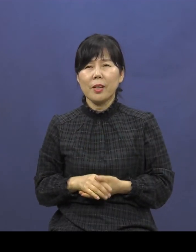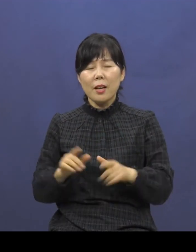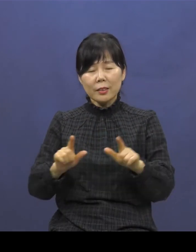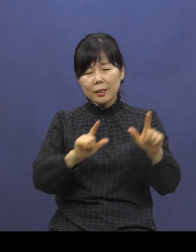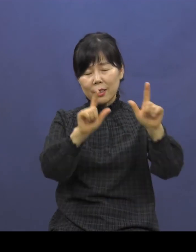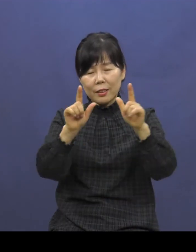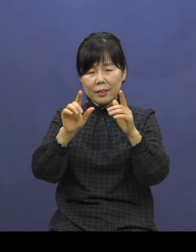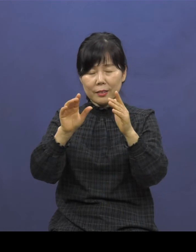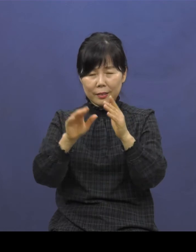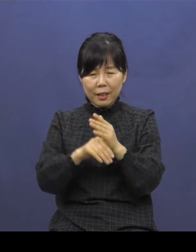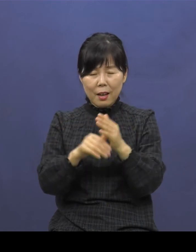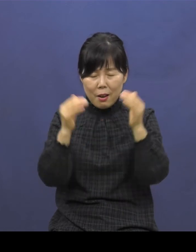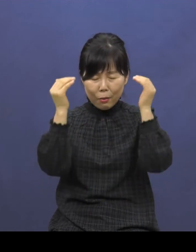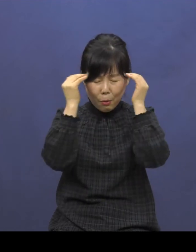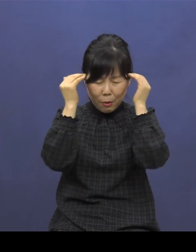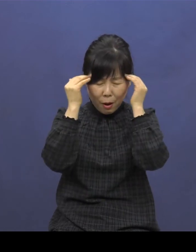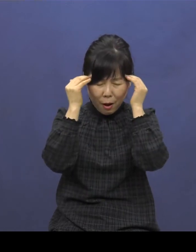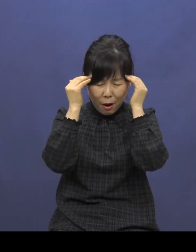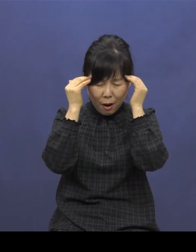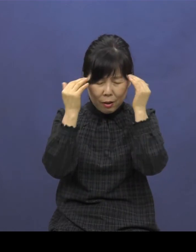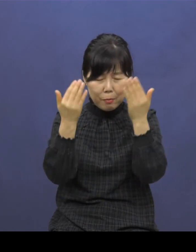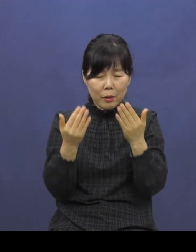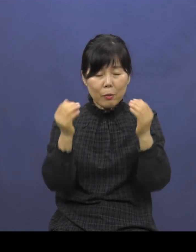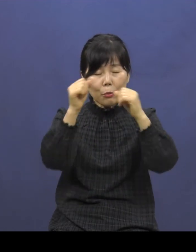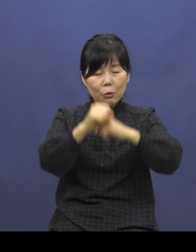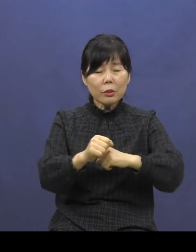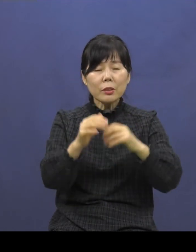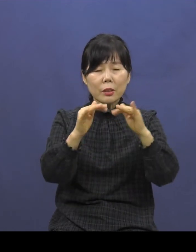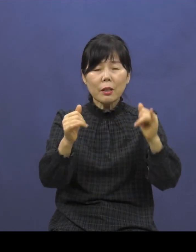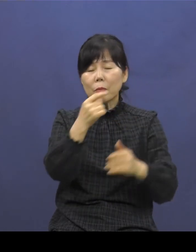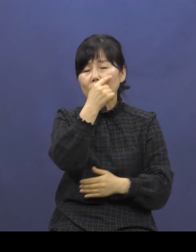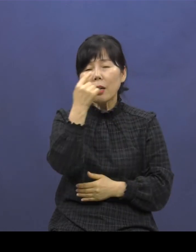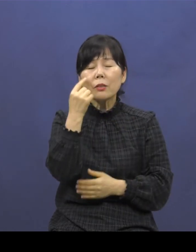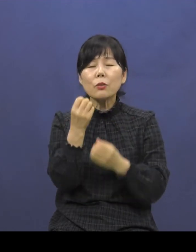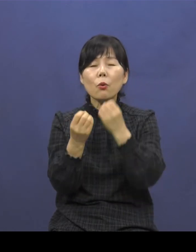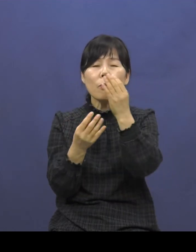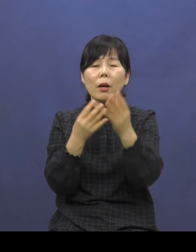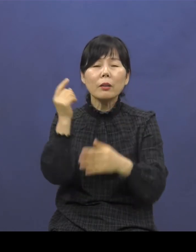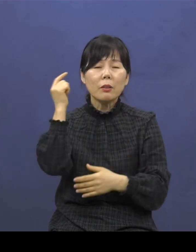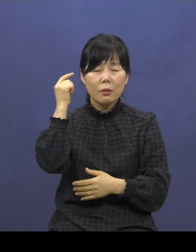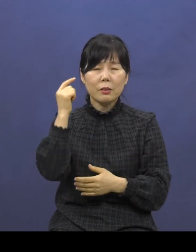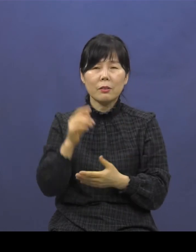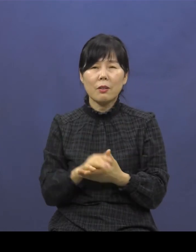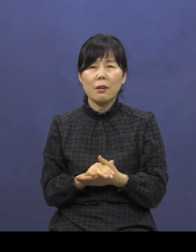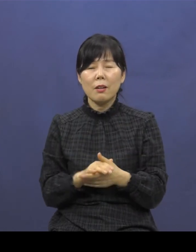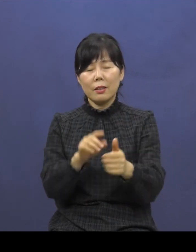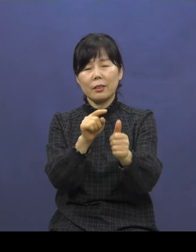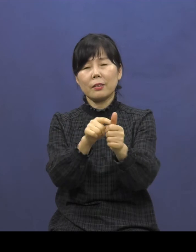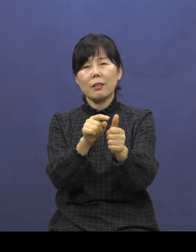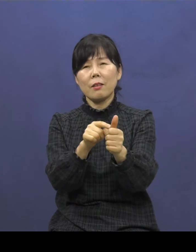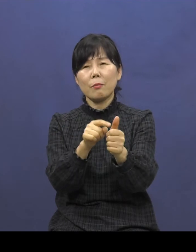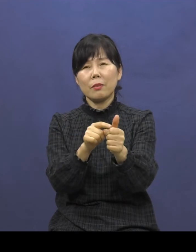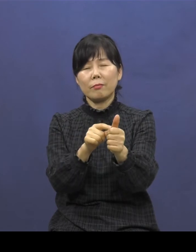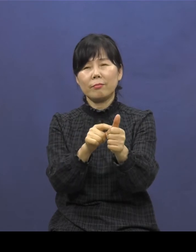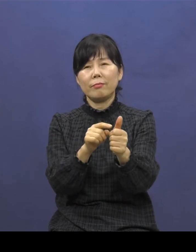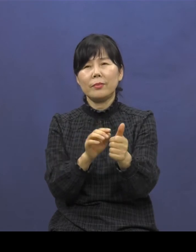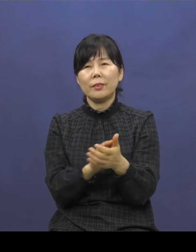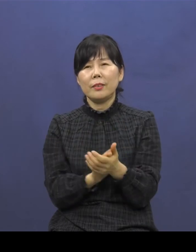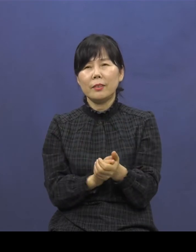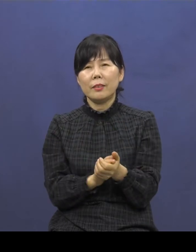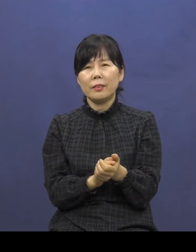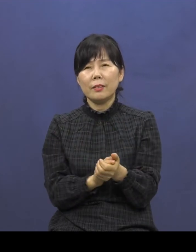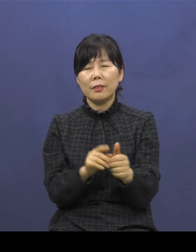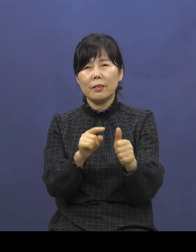삶 가운데 고난을 받아서 완전히 무너졌던 분의 간증을 들은 적이 있습니다. 이분은요, 참 여러 가지로 참